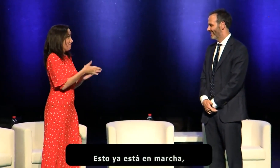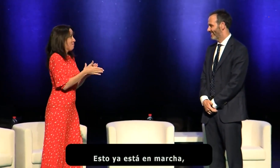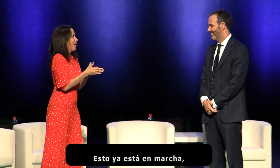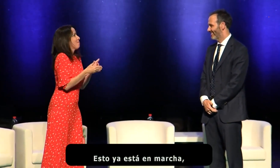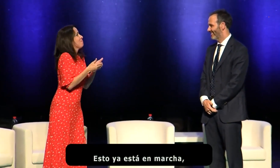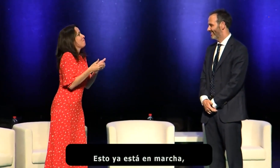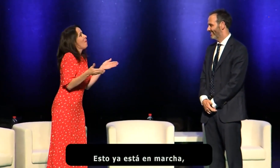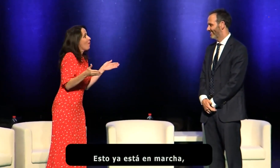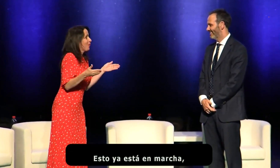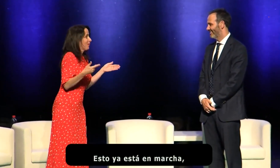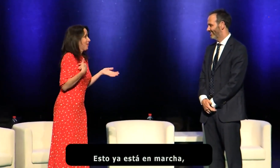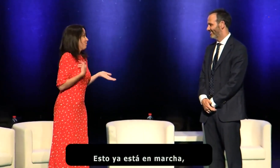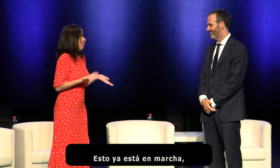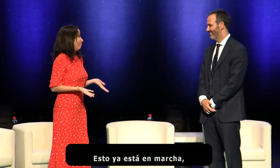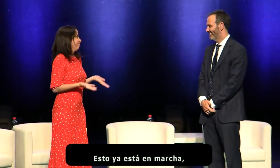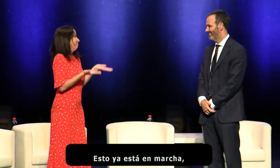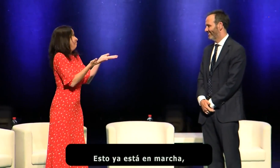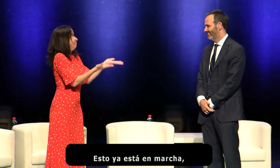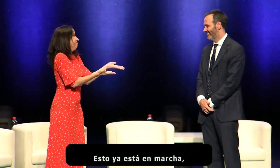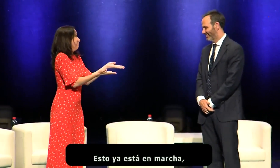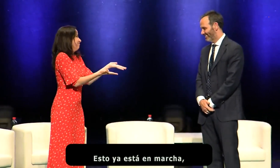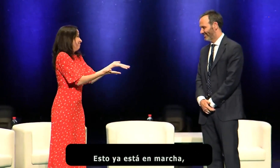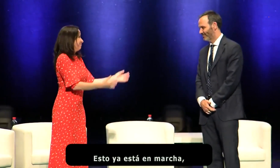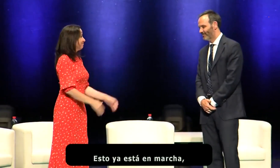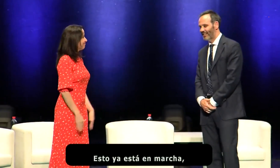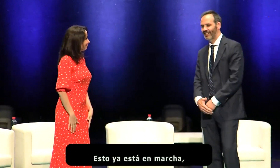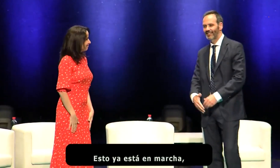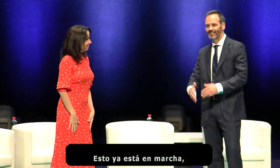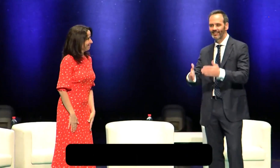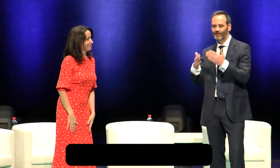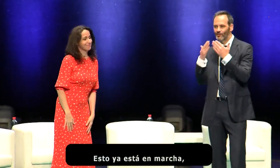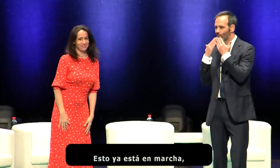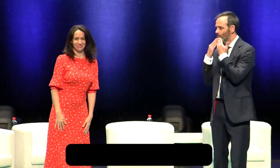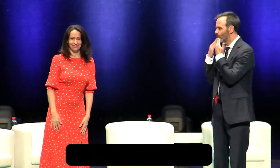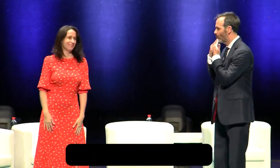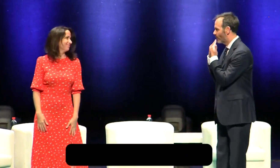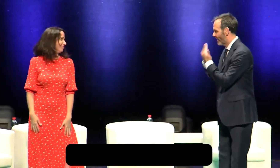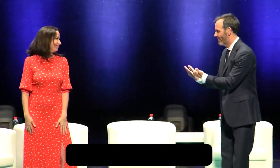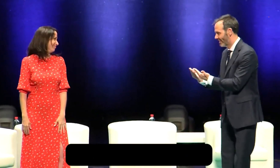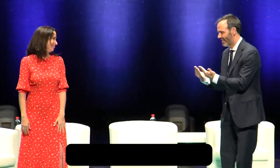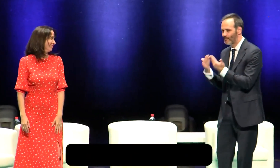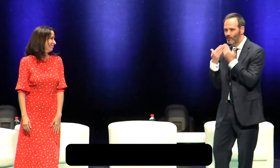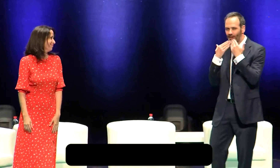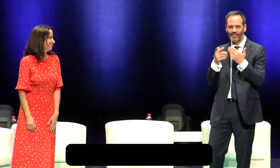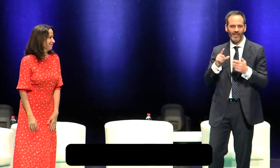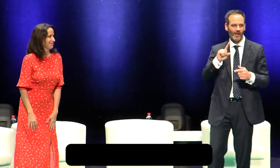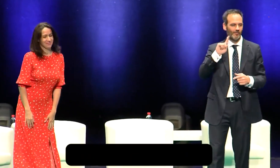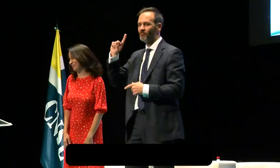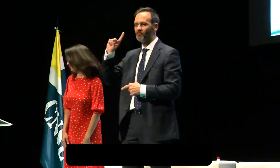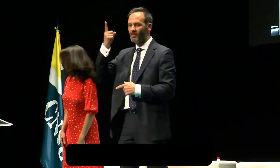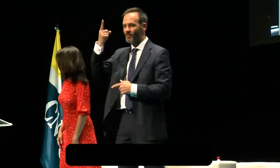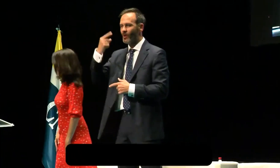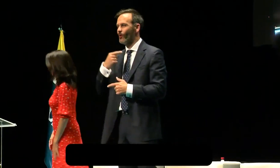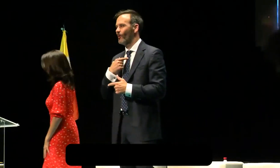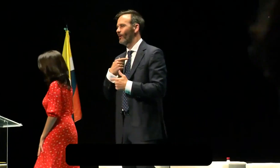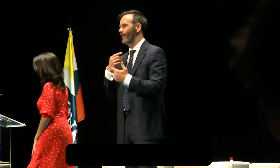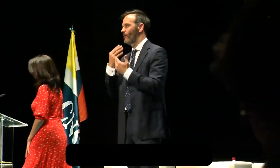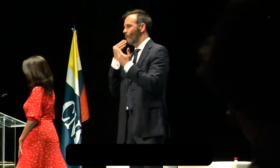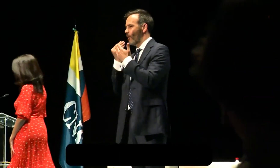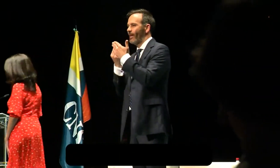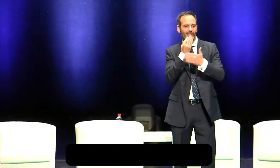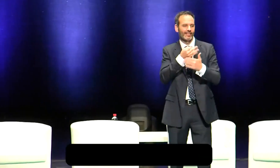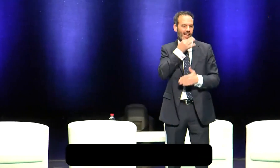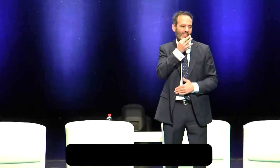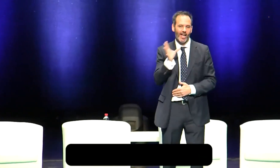gracias por conseguirlo, por hacerlo posible y continúa tú con esta apertura, por favor. Muchísimas gracias, de verdad.